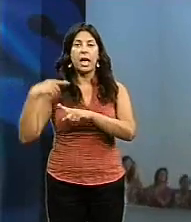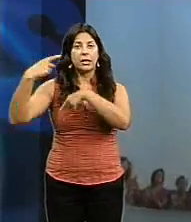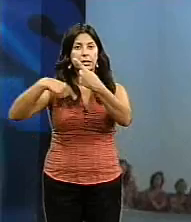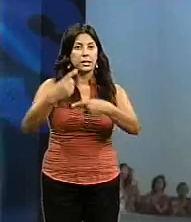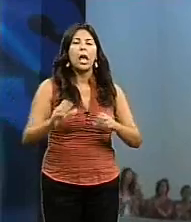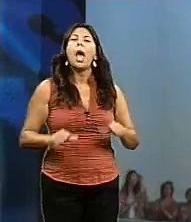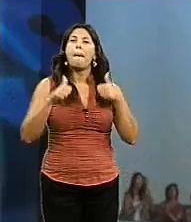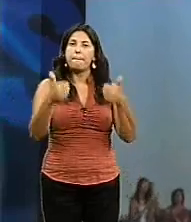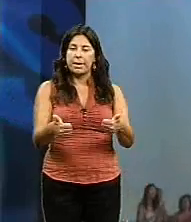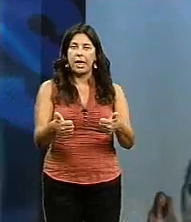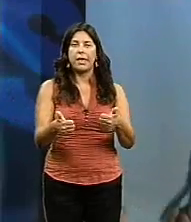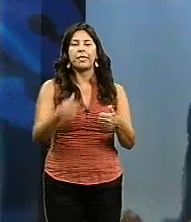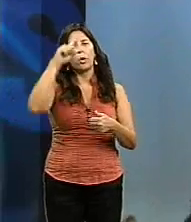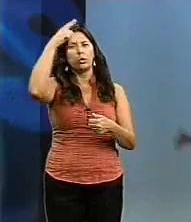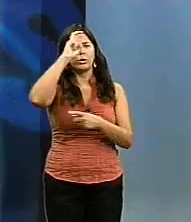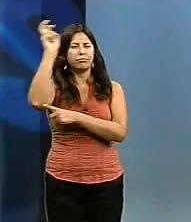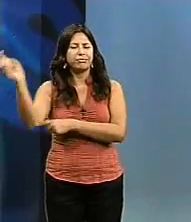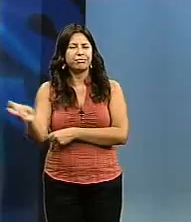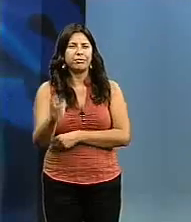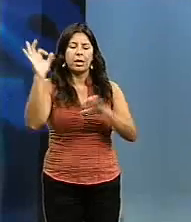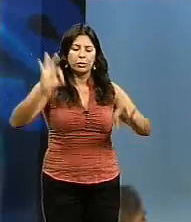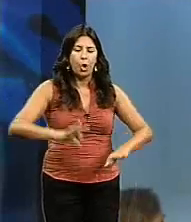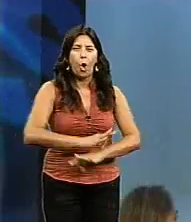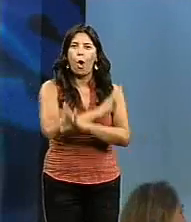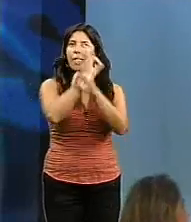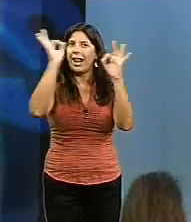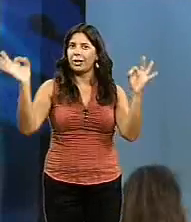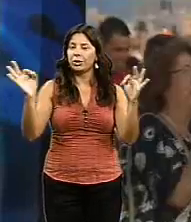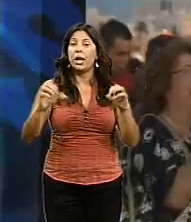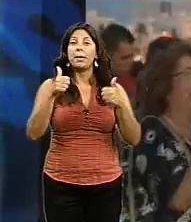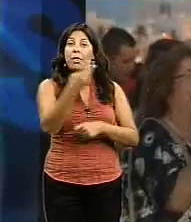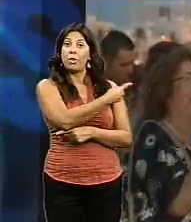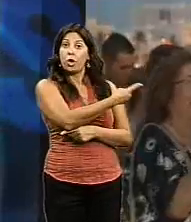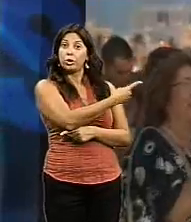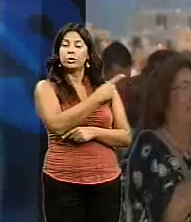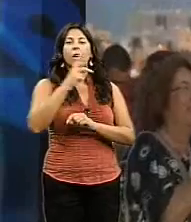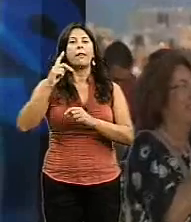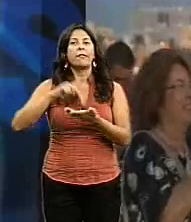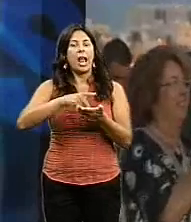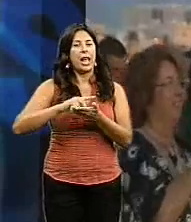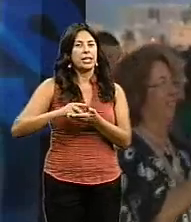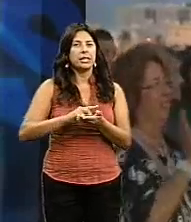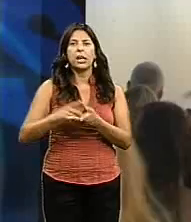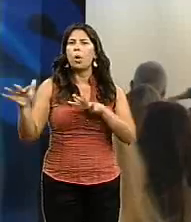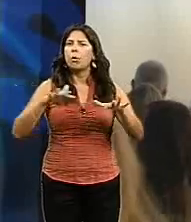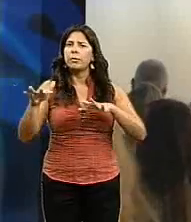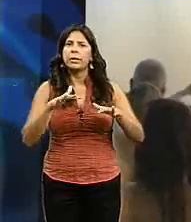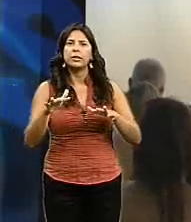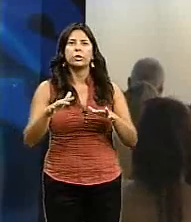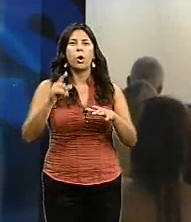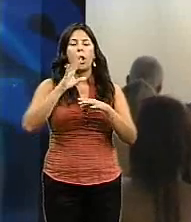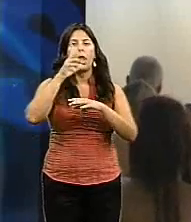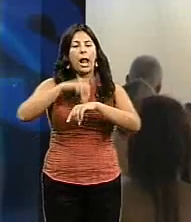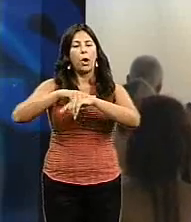pistoletazo de salida a este maratón cultural que duraría toda la noche. Carlos Chamorro y Pepa Sanz dispusieron sus movimientos a la luz del atardecer